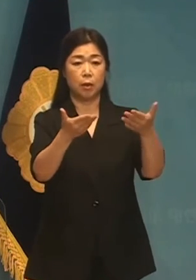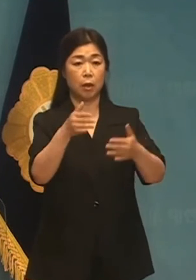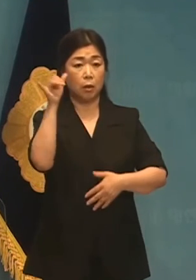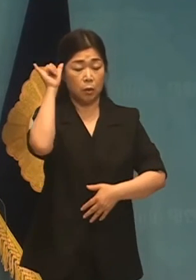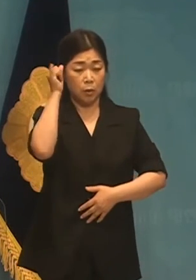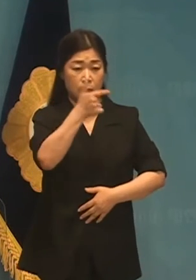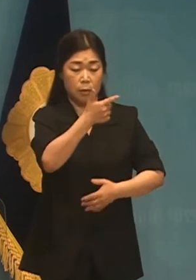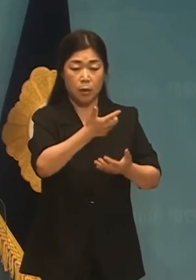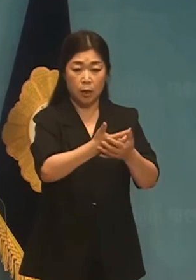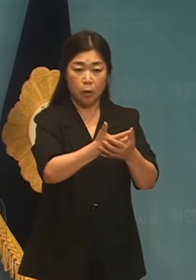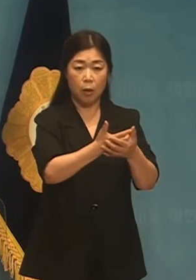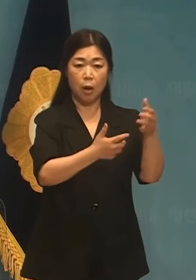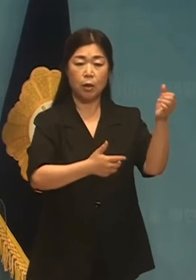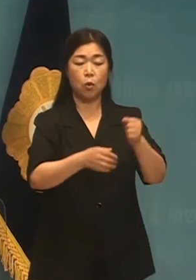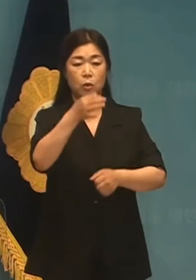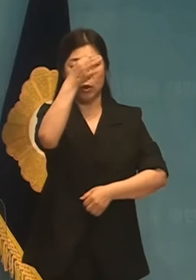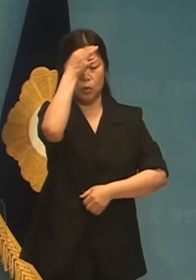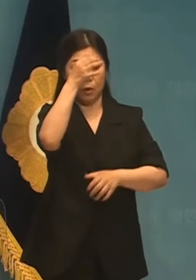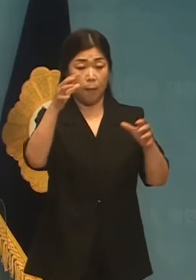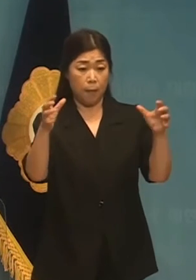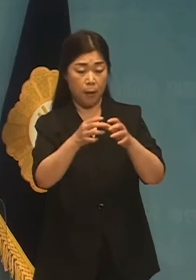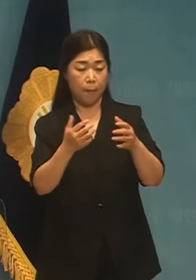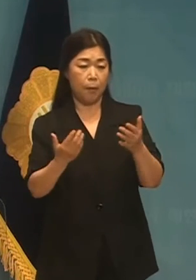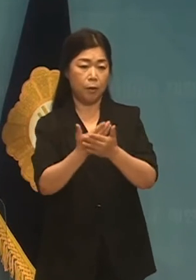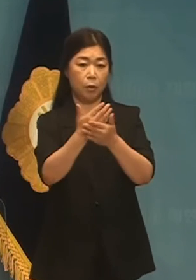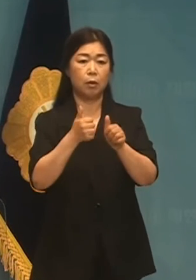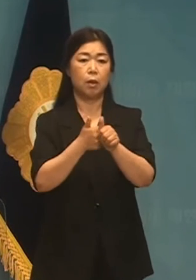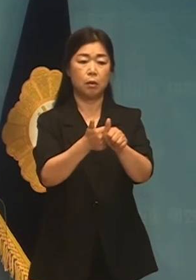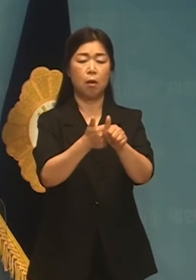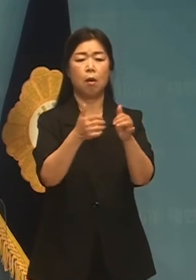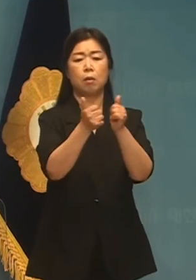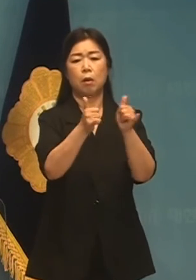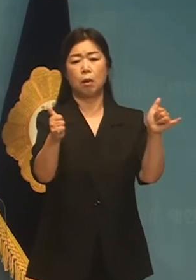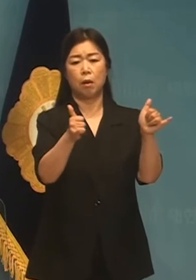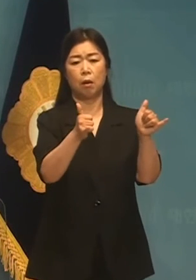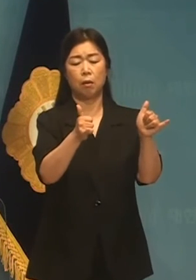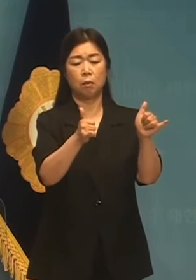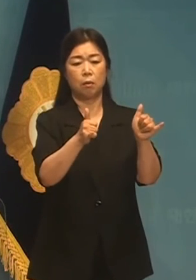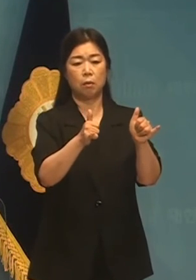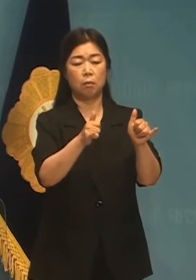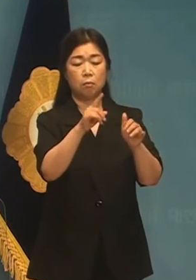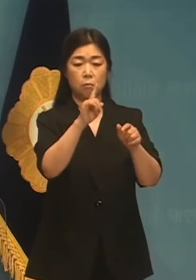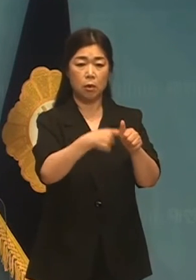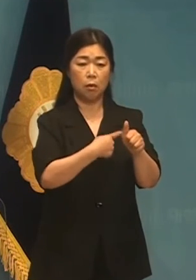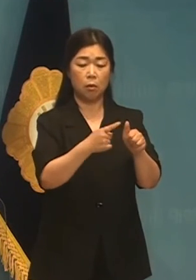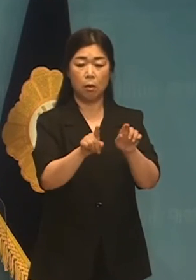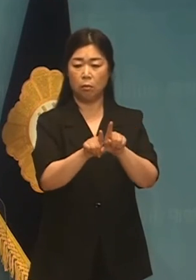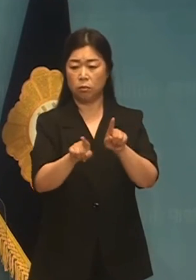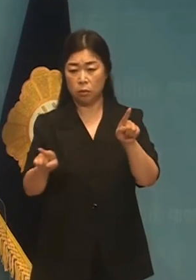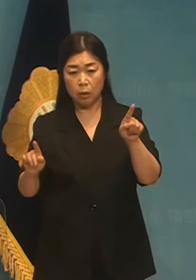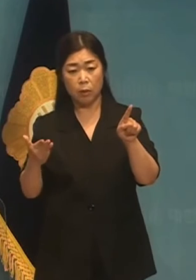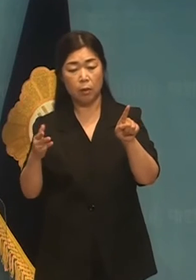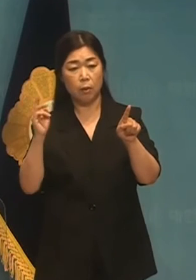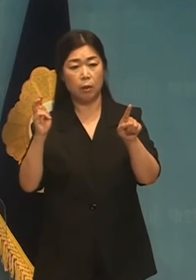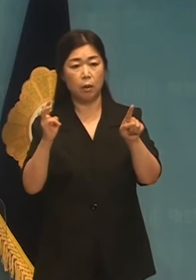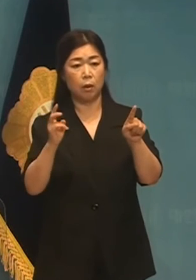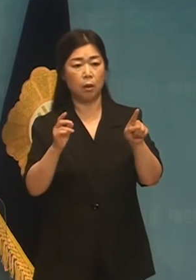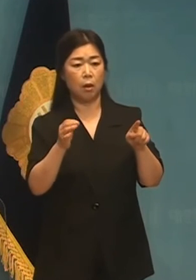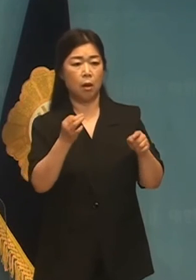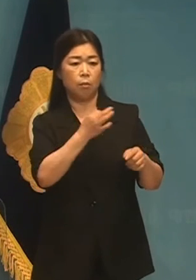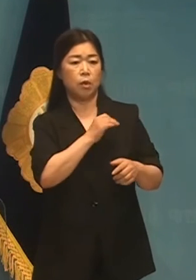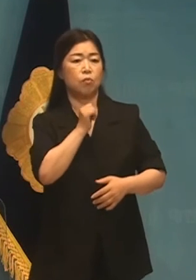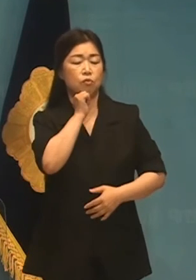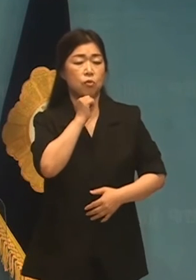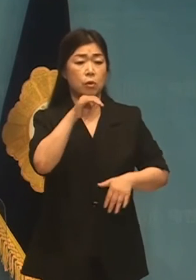인공지능, 빅데이터 등 기술의 진보에 따라 인간 소외도 더욱 심화될 것입니다. 빈부격차와